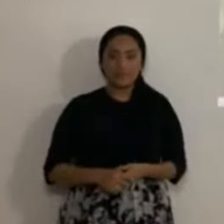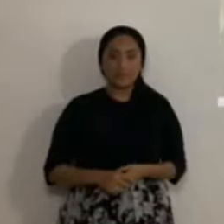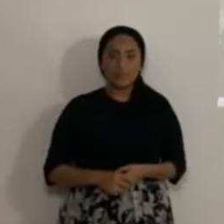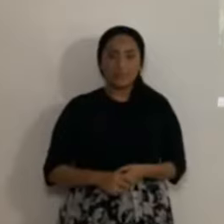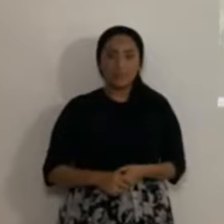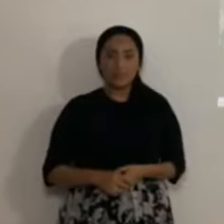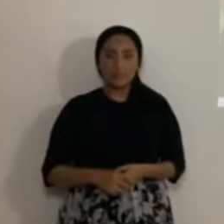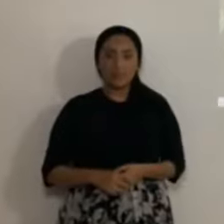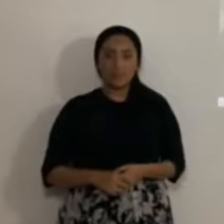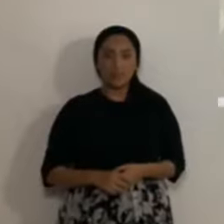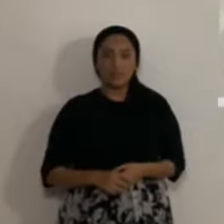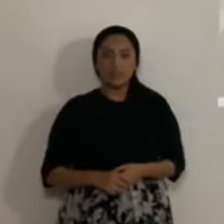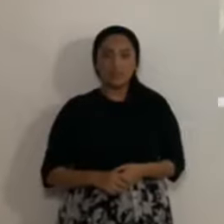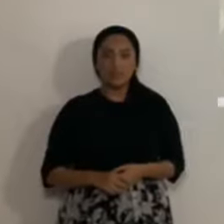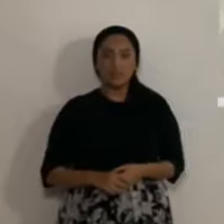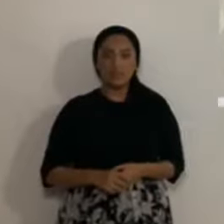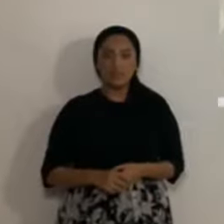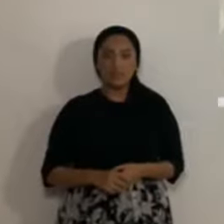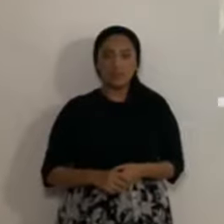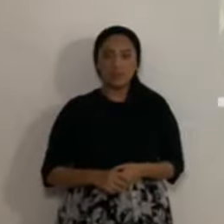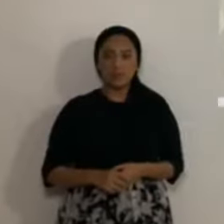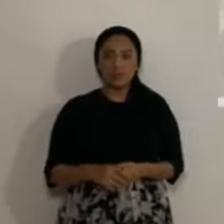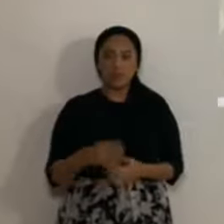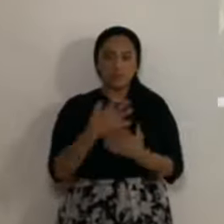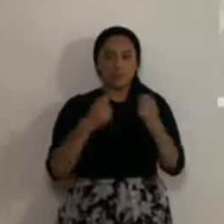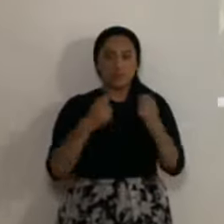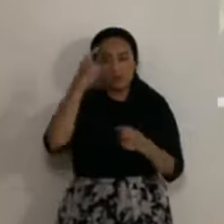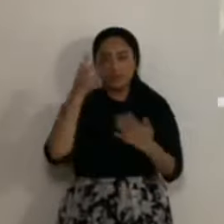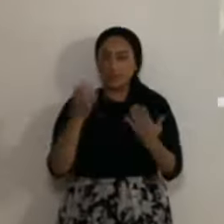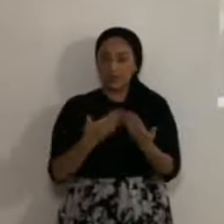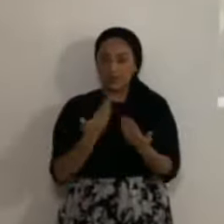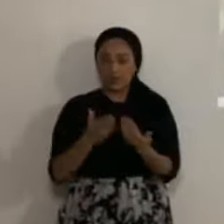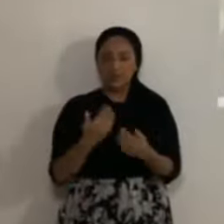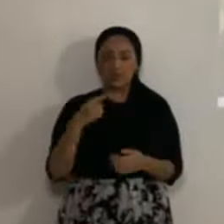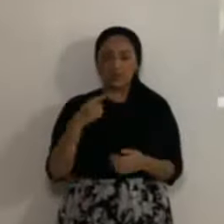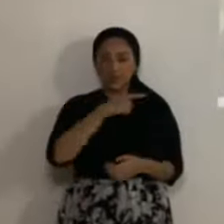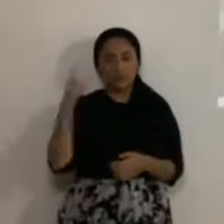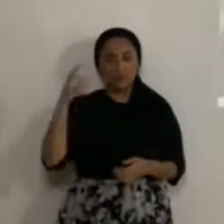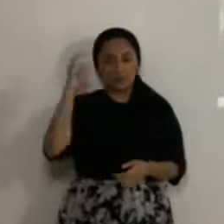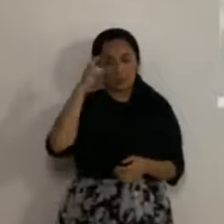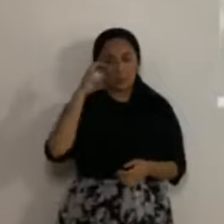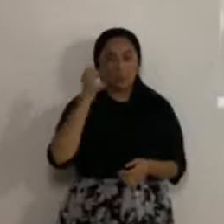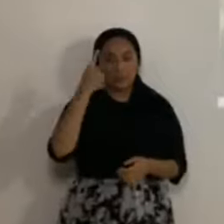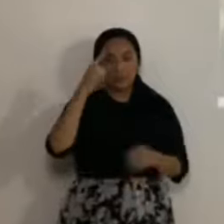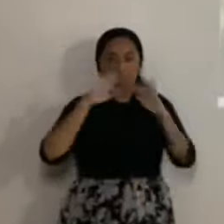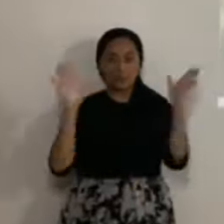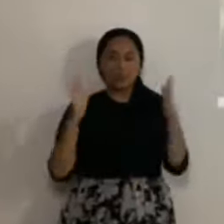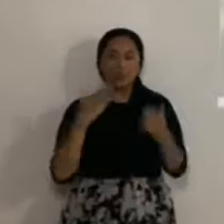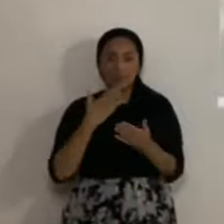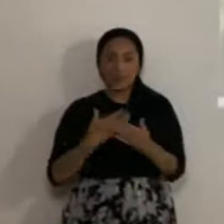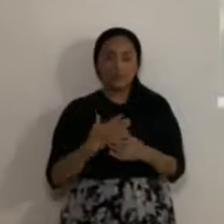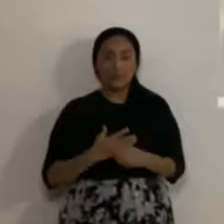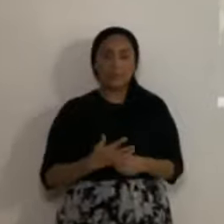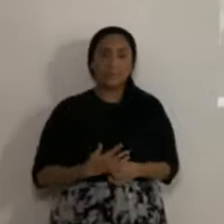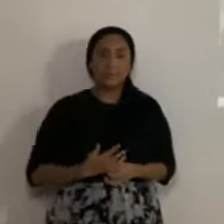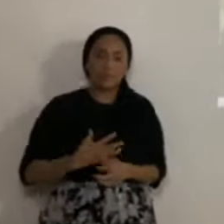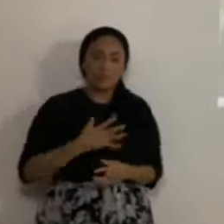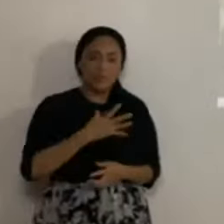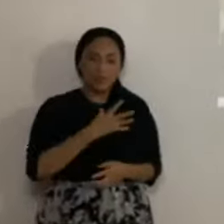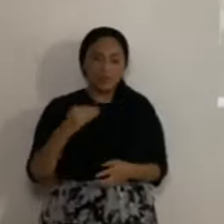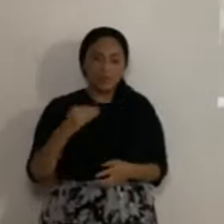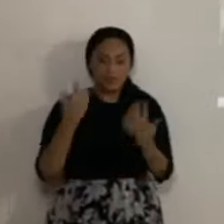desde lo más sencillo, o algo que parece sencillo, pero sí es sencillo, ustedes son inteligentes y lo van a captar muy bien. Y